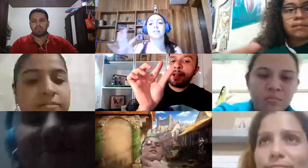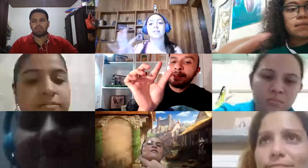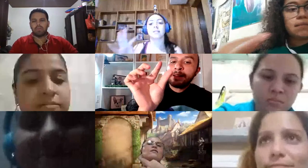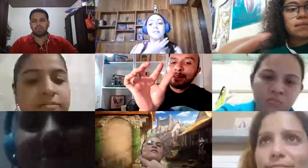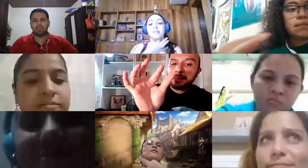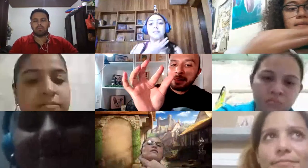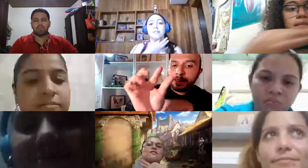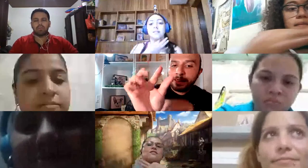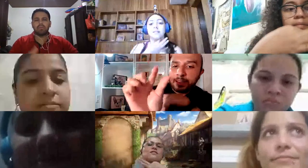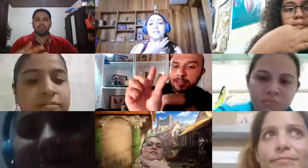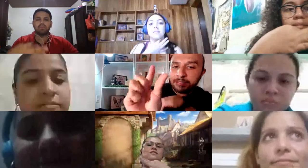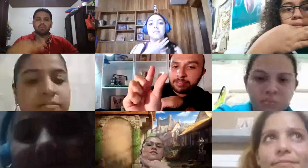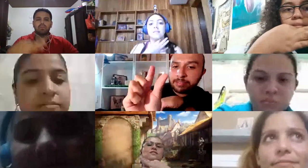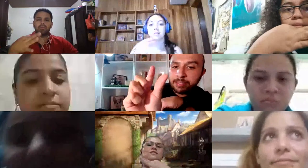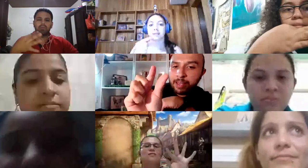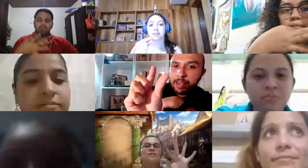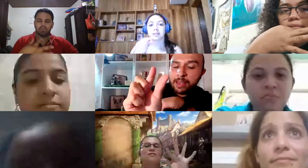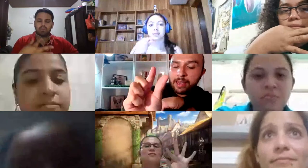Vean que es.